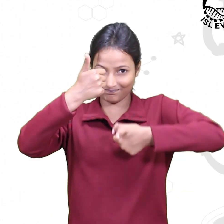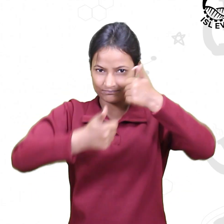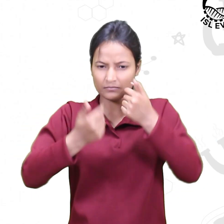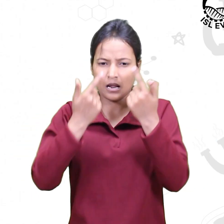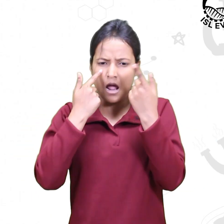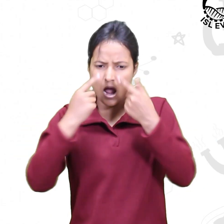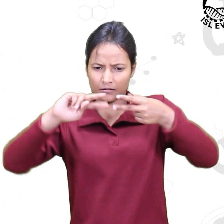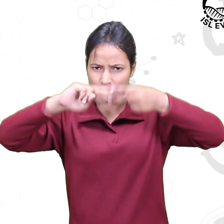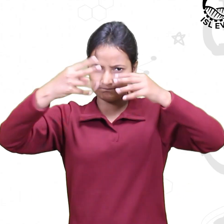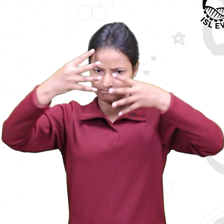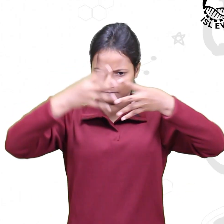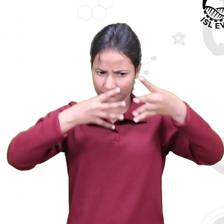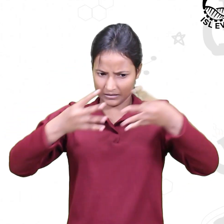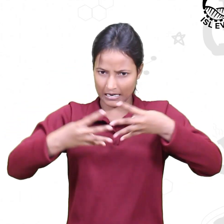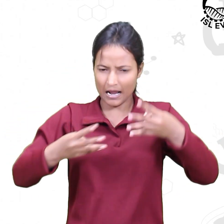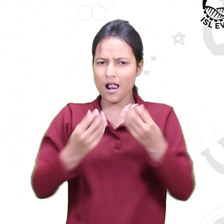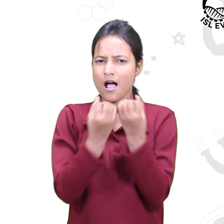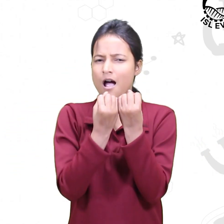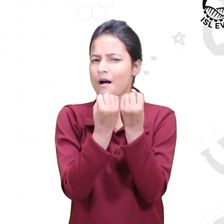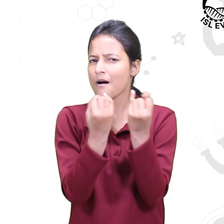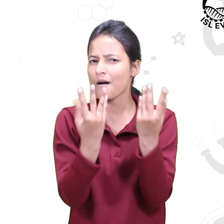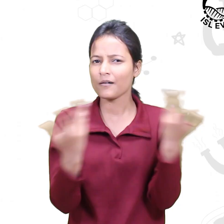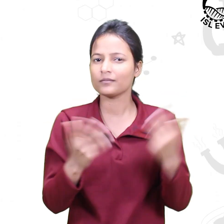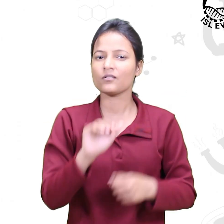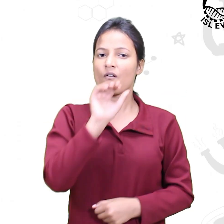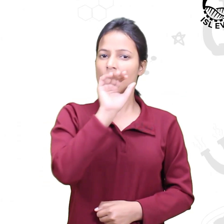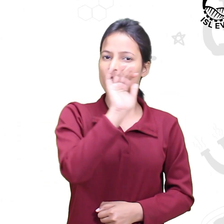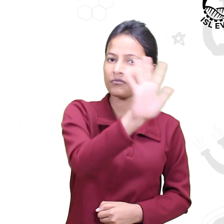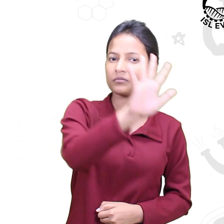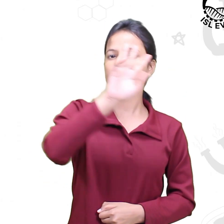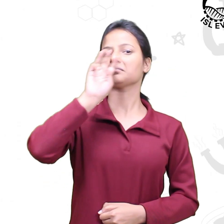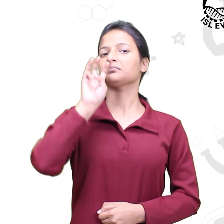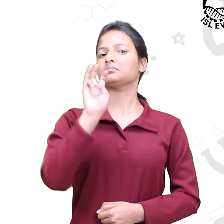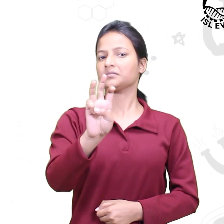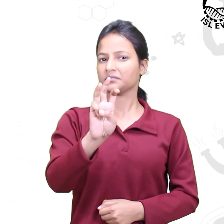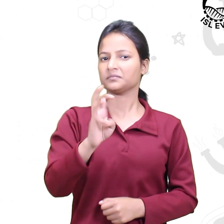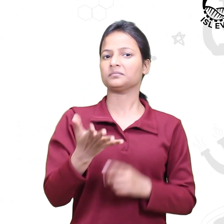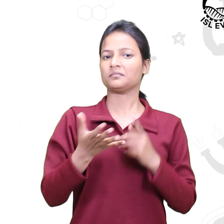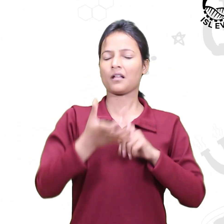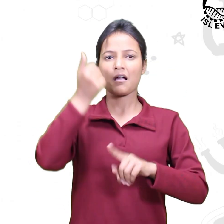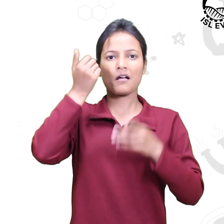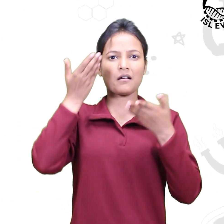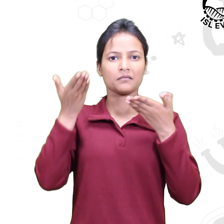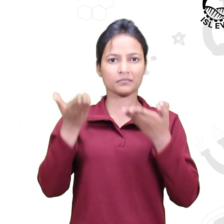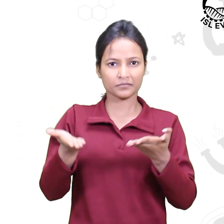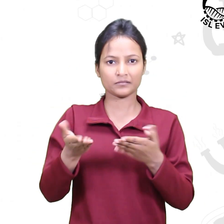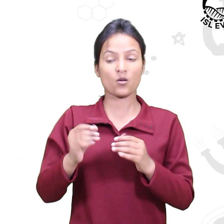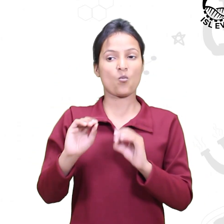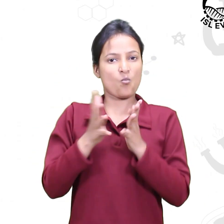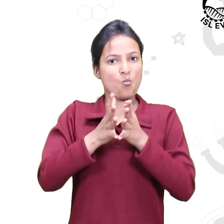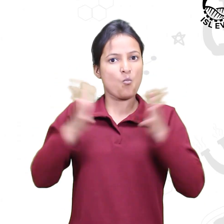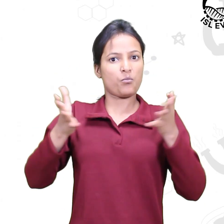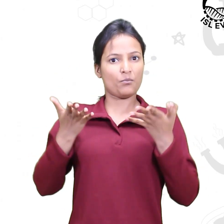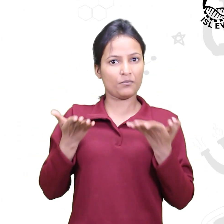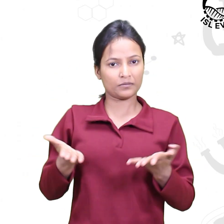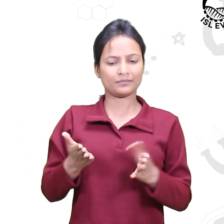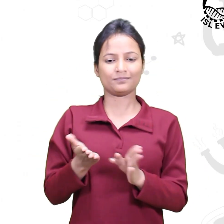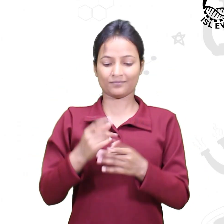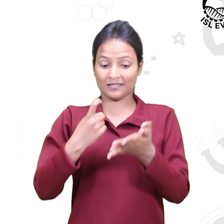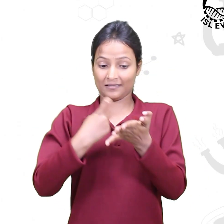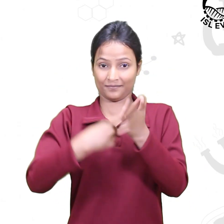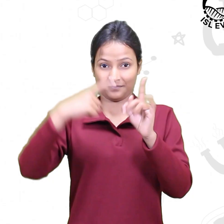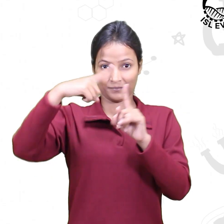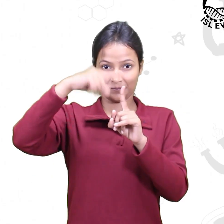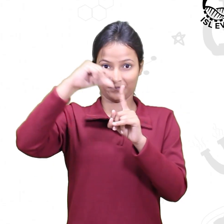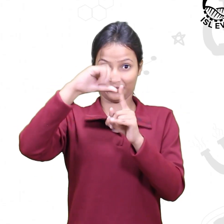किए हैं, यानी ये बहुत बड़ा आंकड़ा माना जाता है। और जब हमने RT-PCR की तो RT-PCR में हमने 1